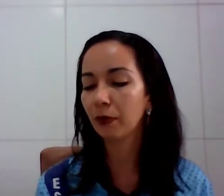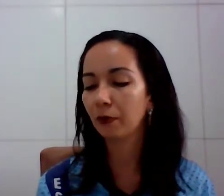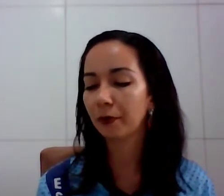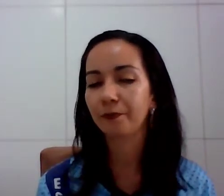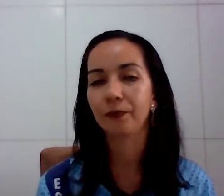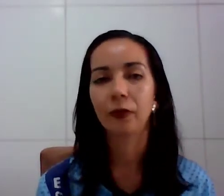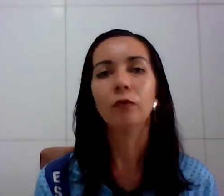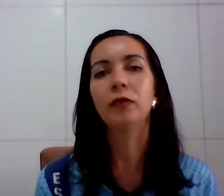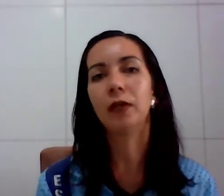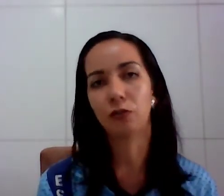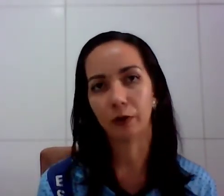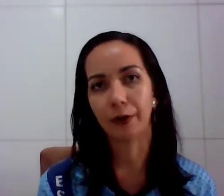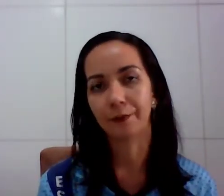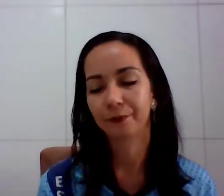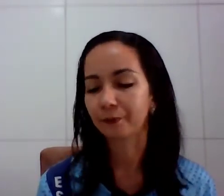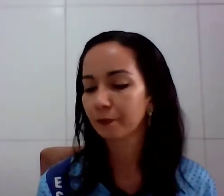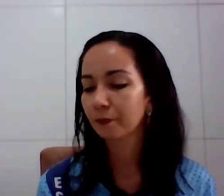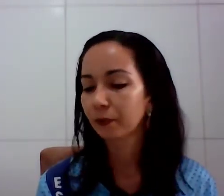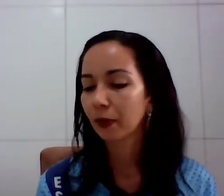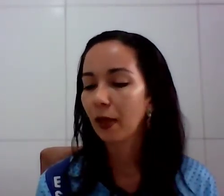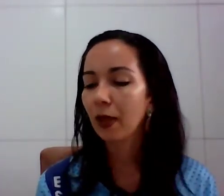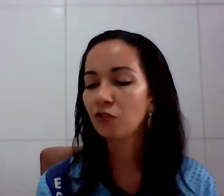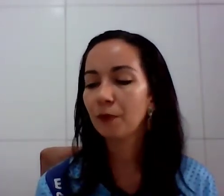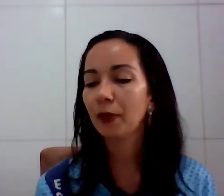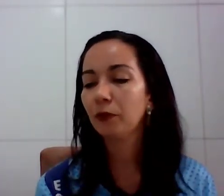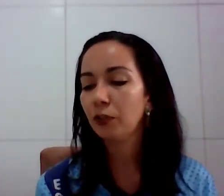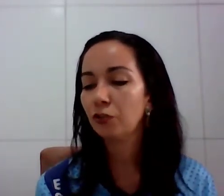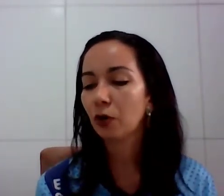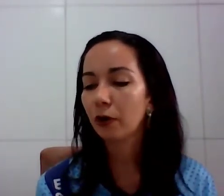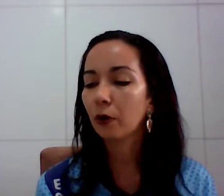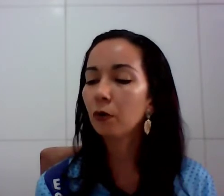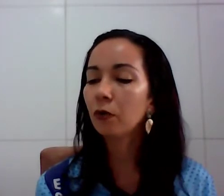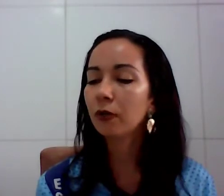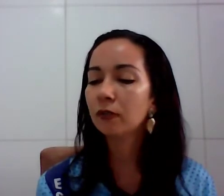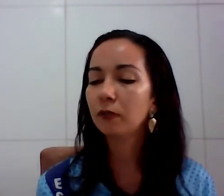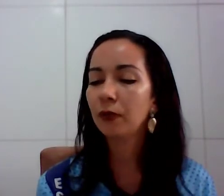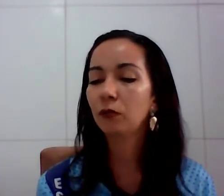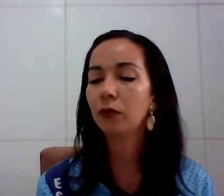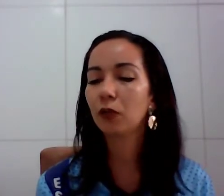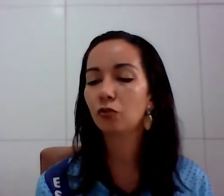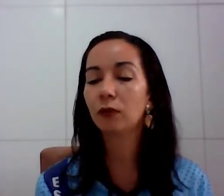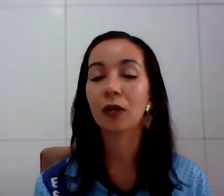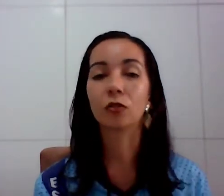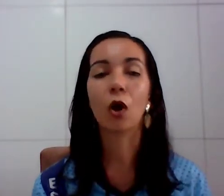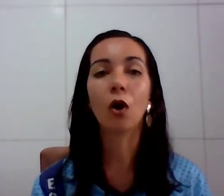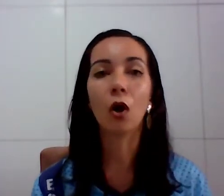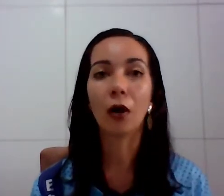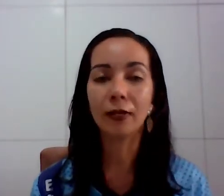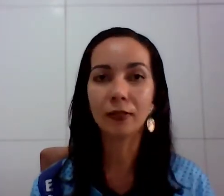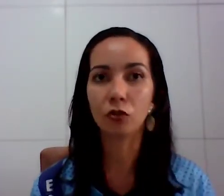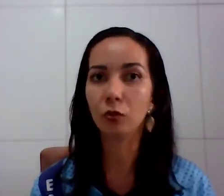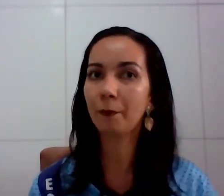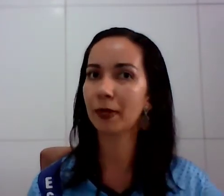agora. O que é história? É chamado de história o conhecimento que estuda as ocorrências do